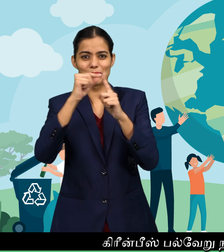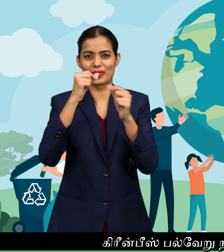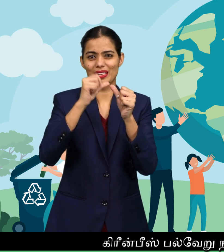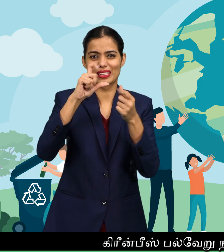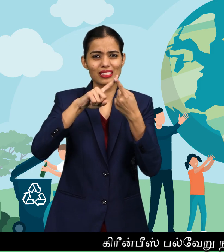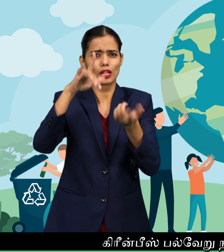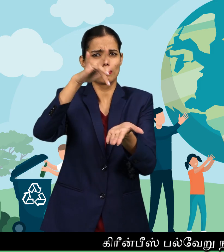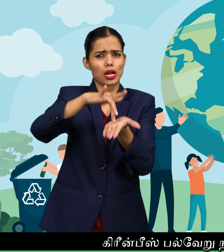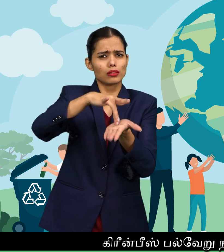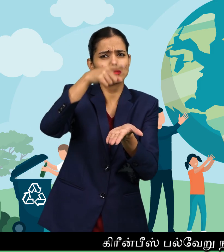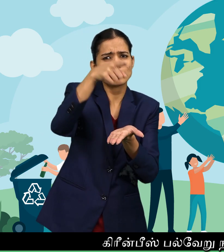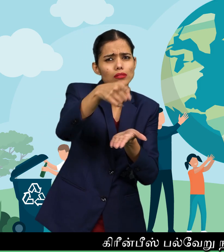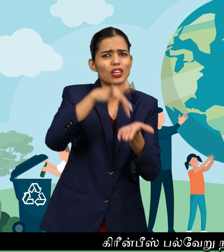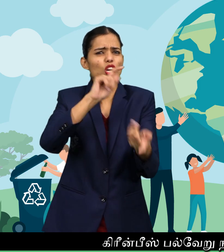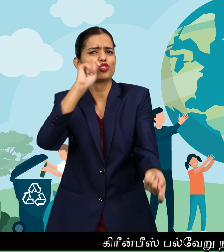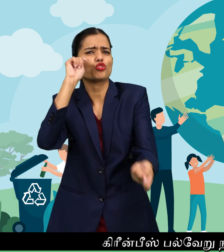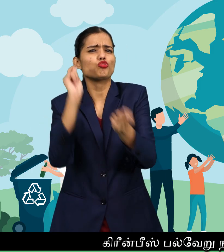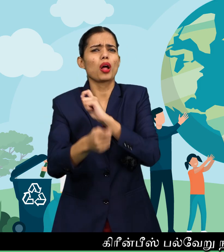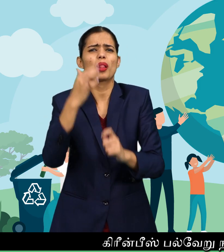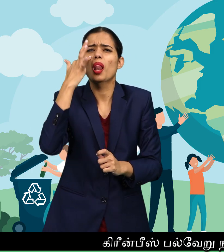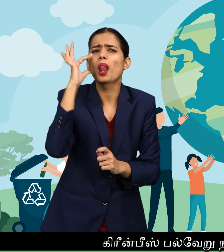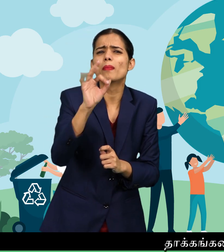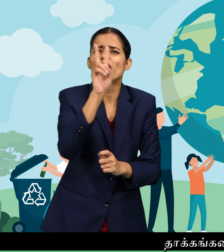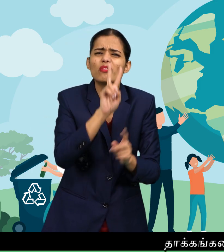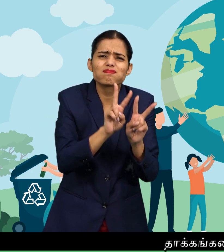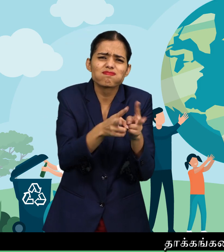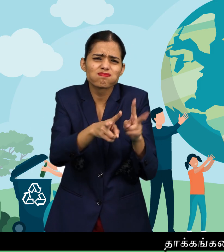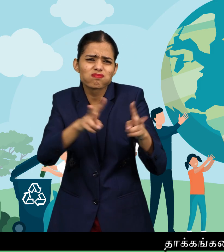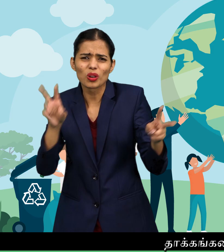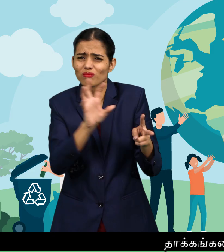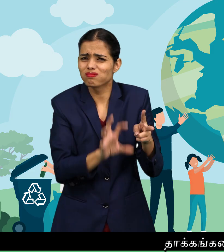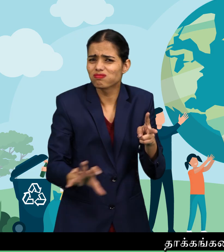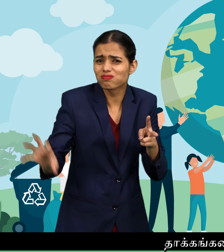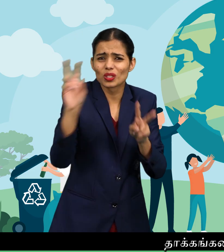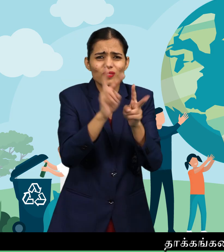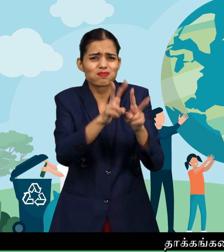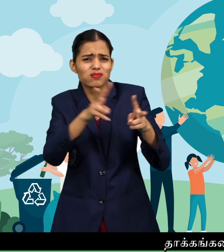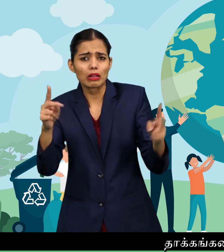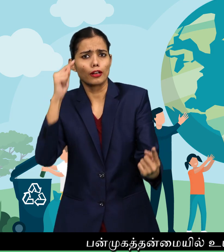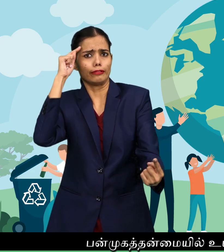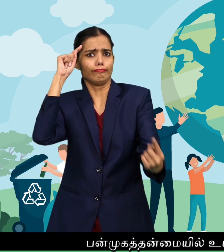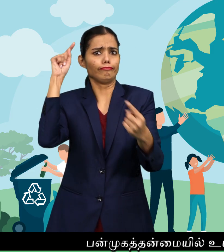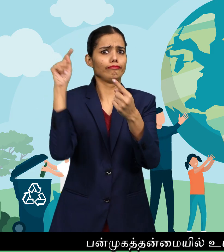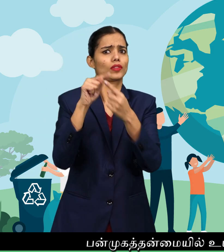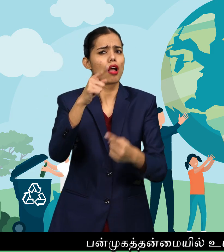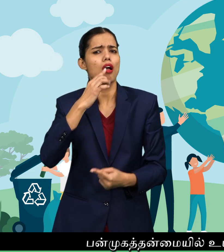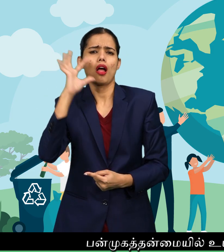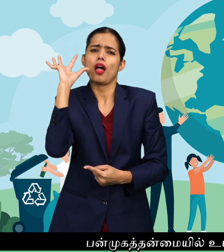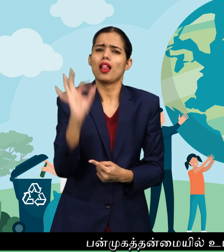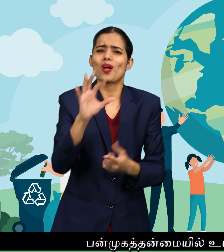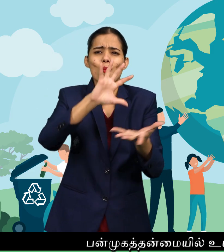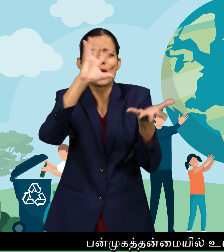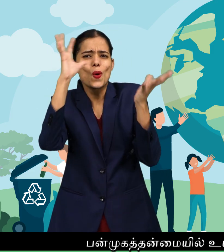கிரீன்பீஸ் பல்வேறு நாடுகளில் உள்ள காலநிலை மாற்ற தாக்கங்களை நிவர்த்தி செய்கிறது.